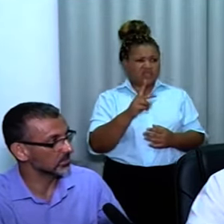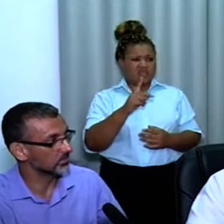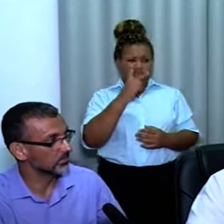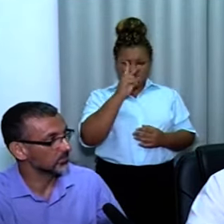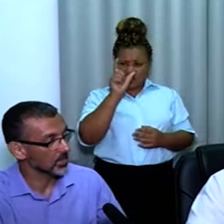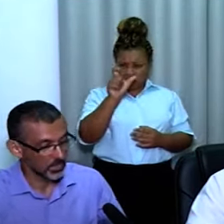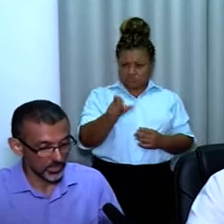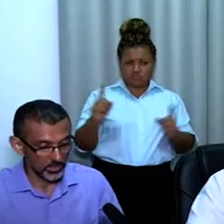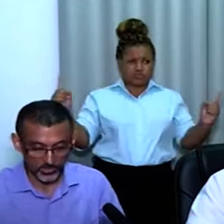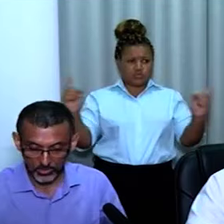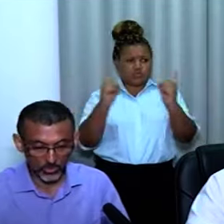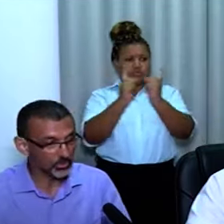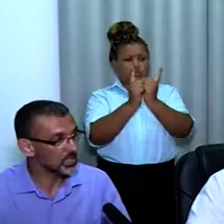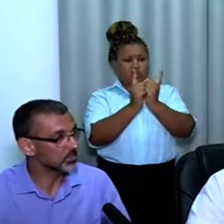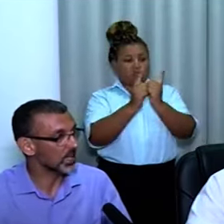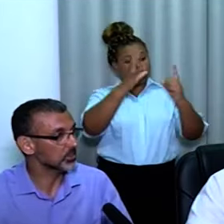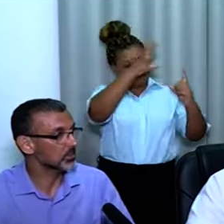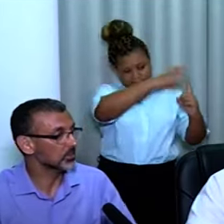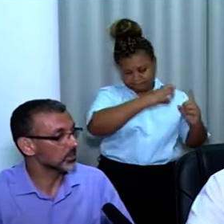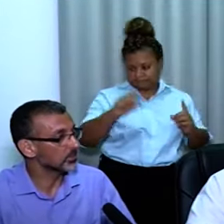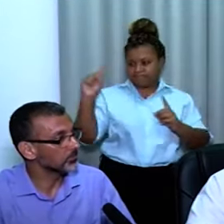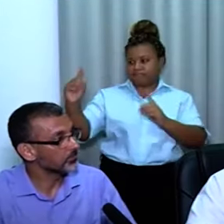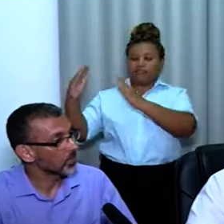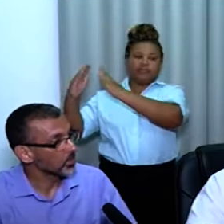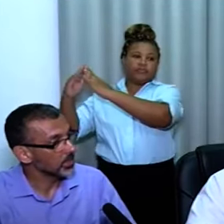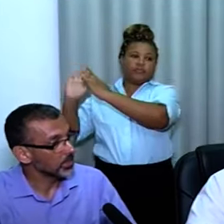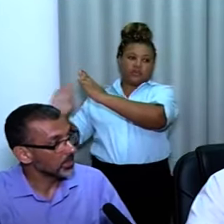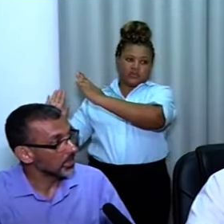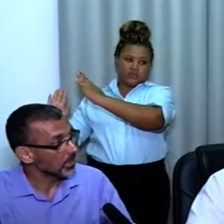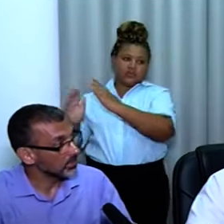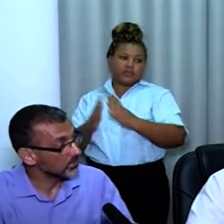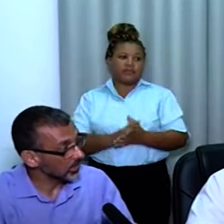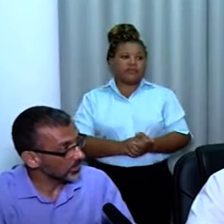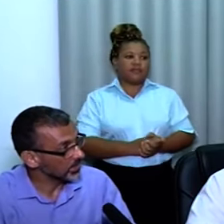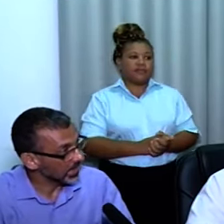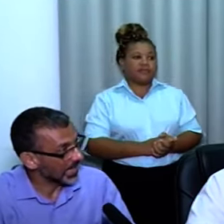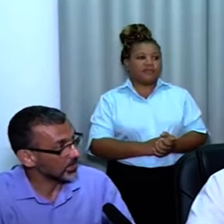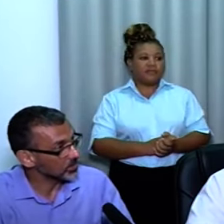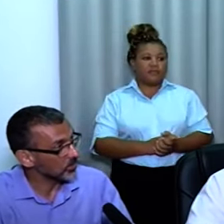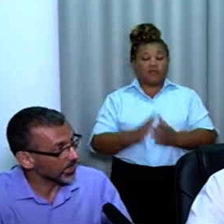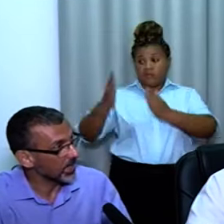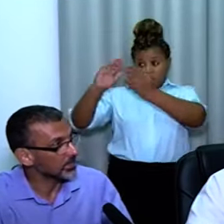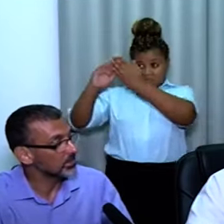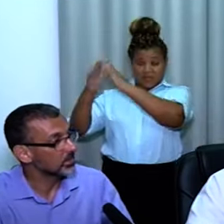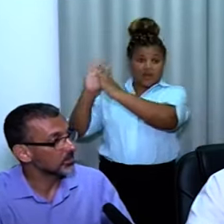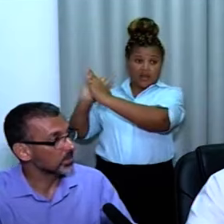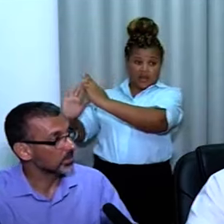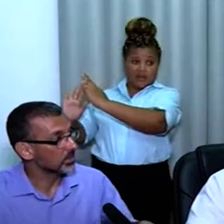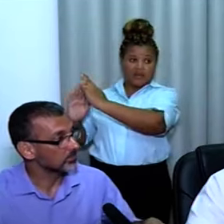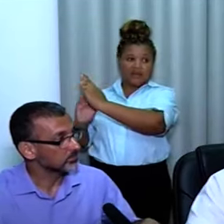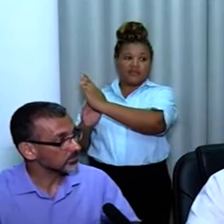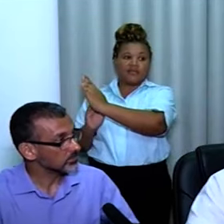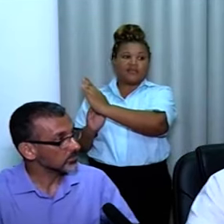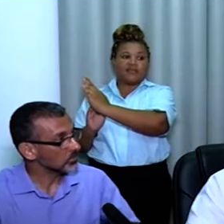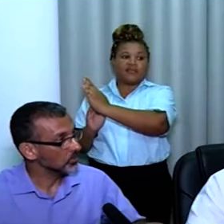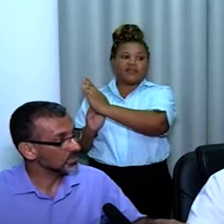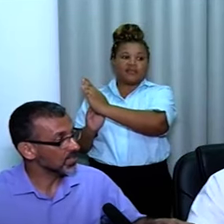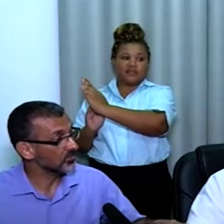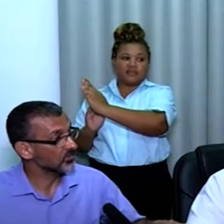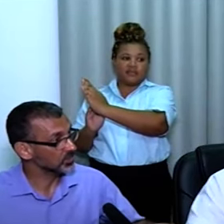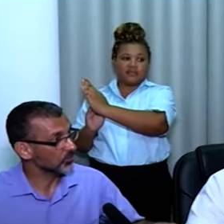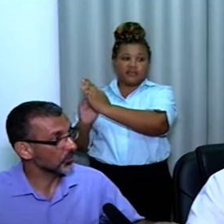quarantaine. Le côté isolation, oui, currently là, en Soyal, nous avons